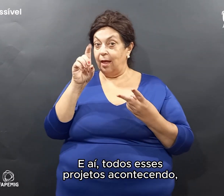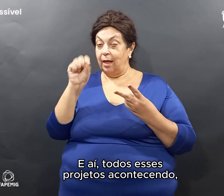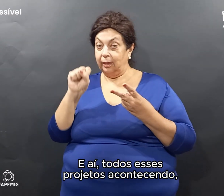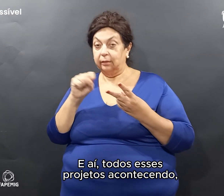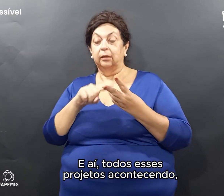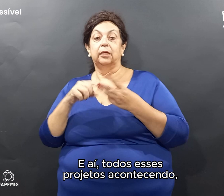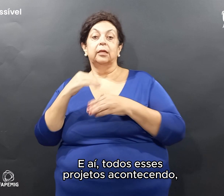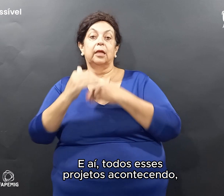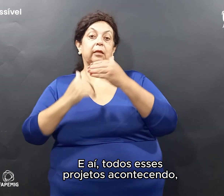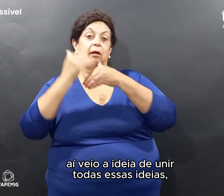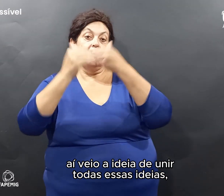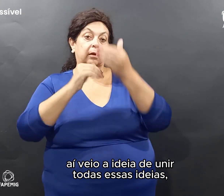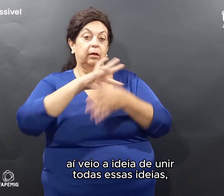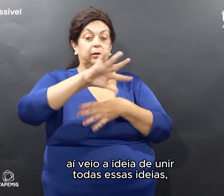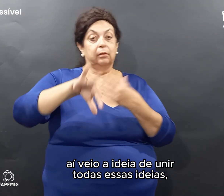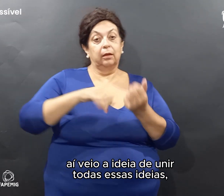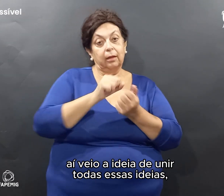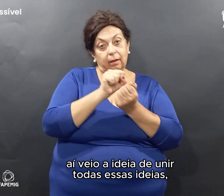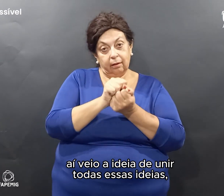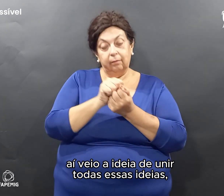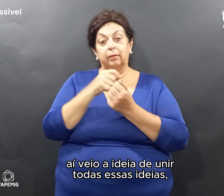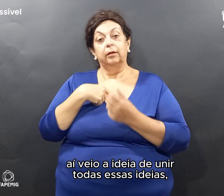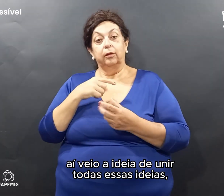projetos acontecendo, aí veio a ideia de